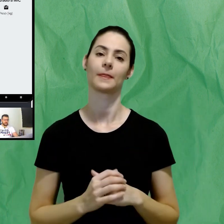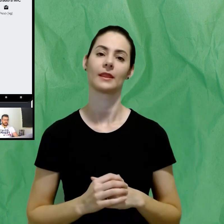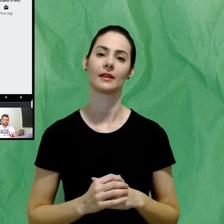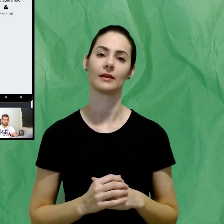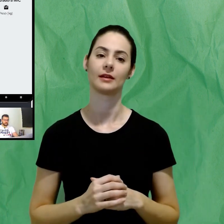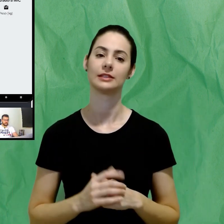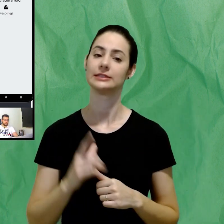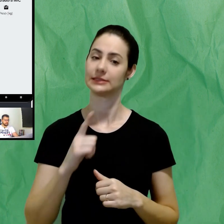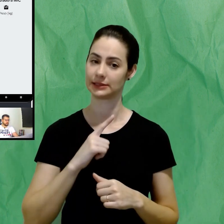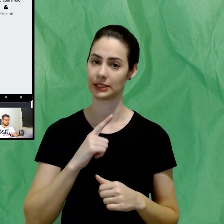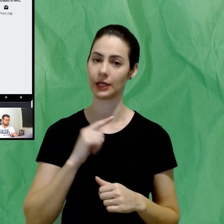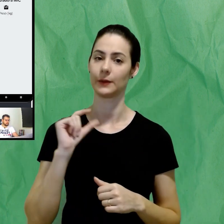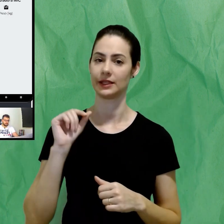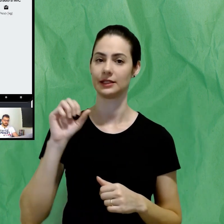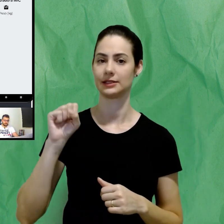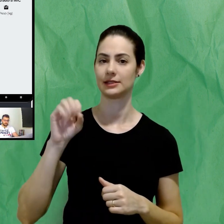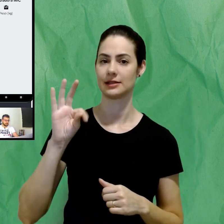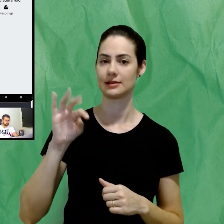Você vai ter um estilo,